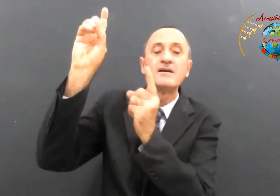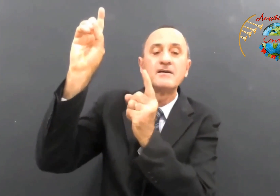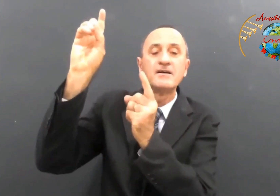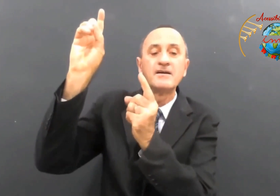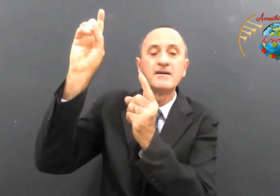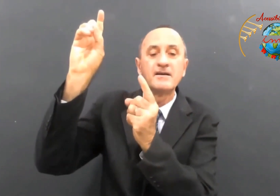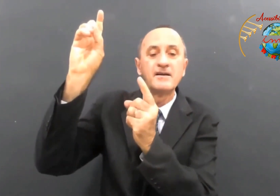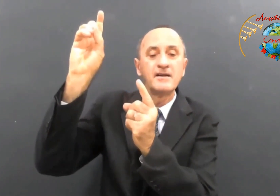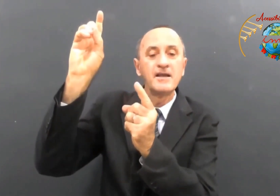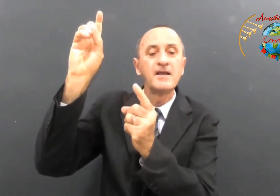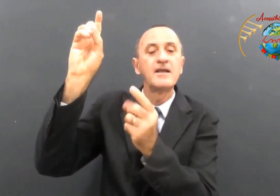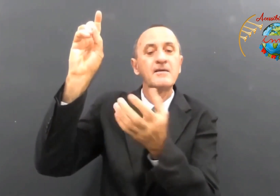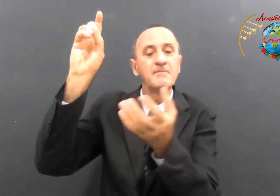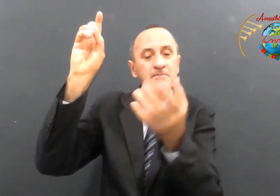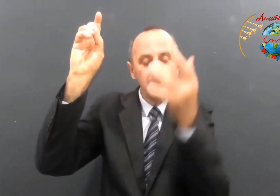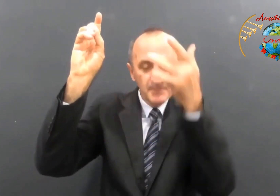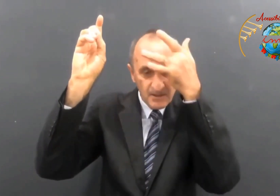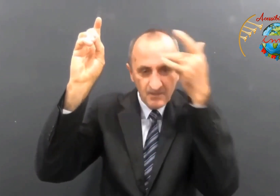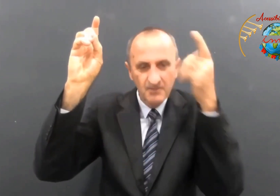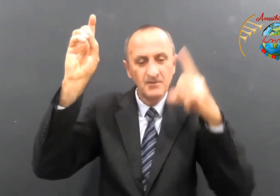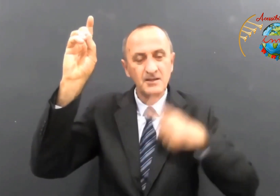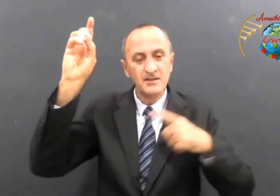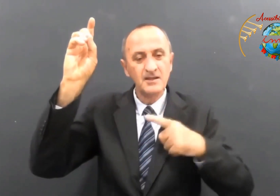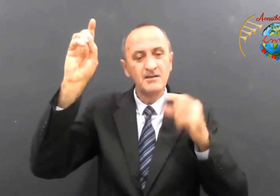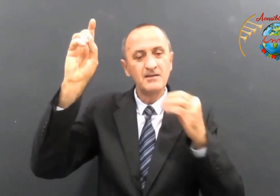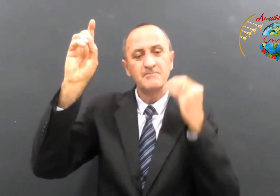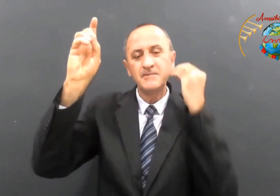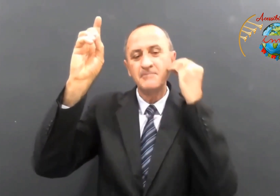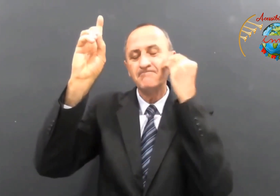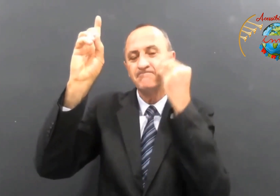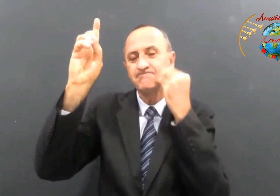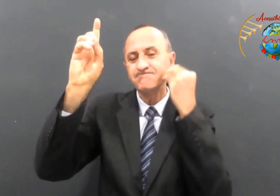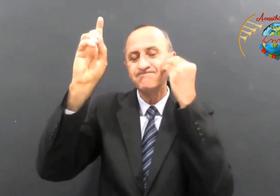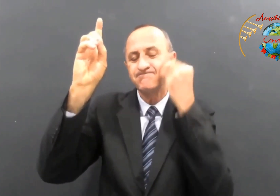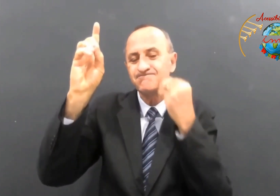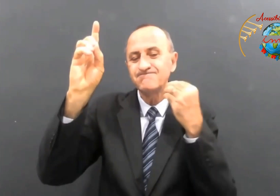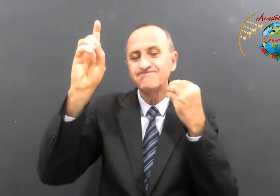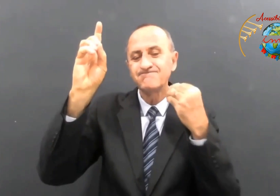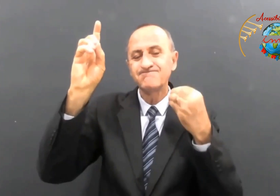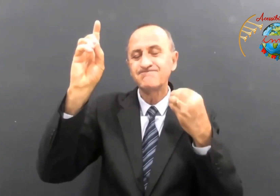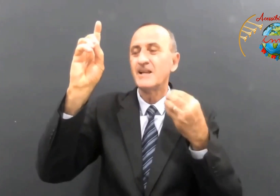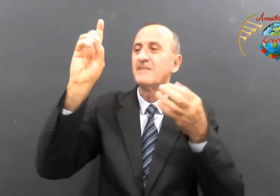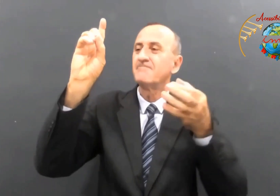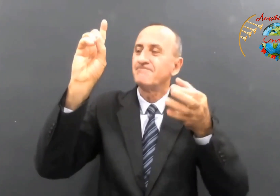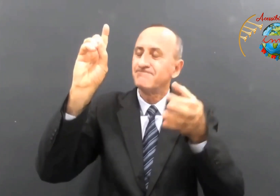então, experiências com Ele. Experiências com Deus.